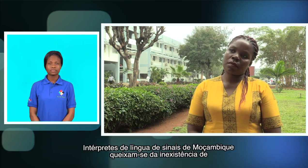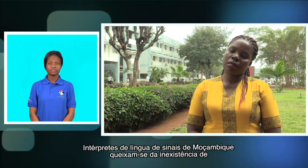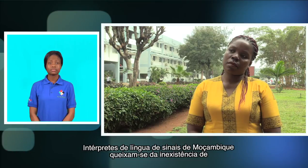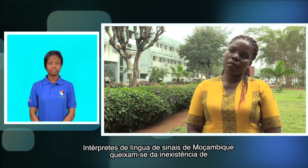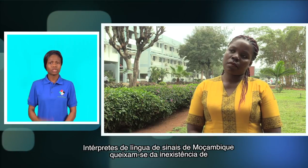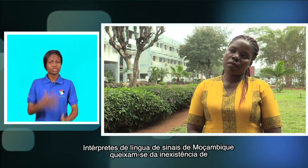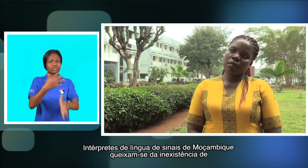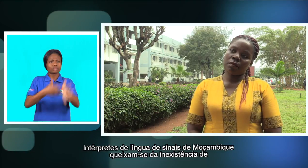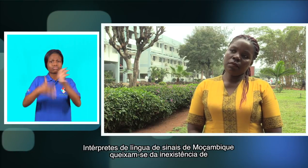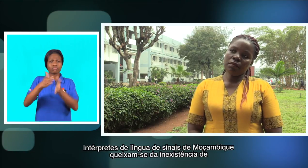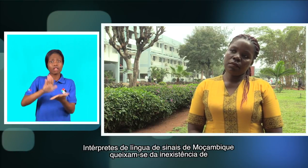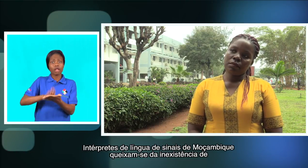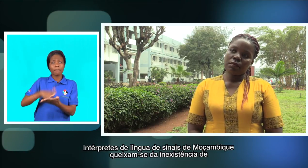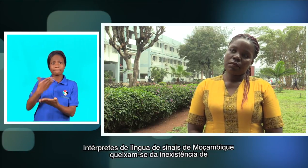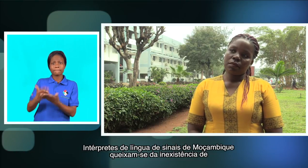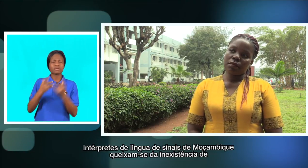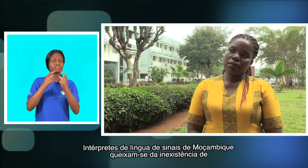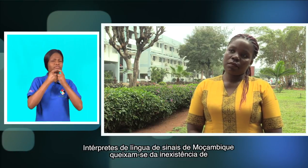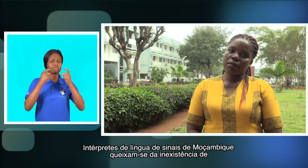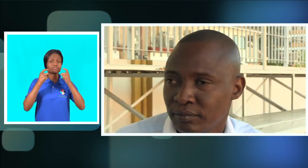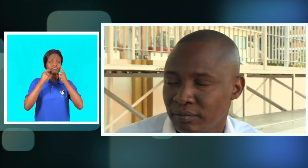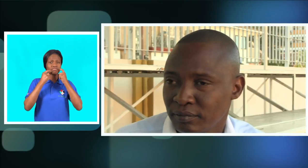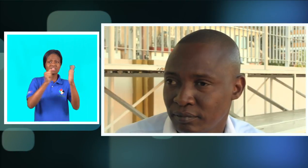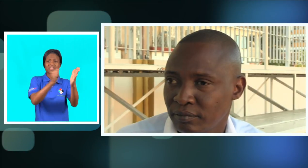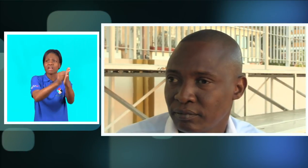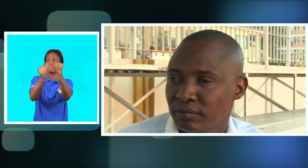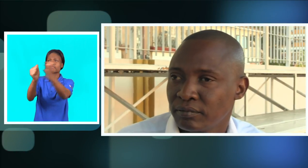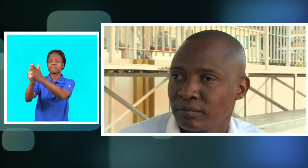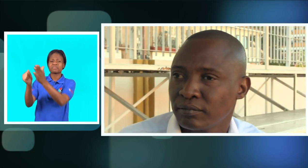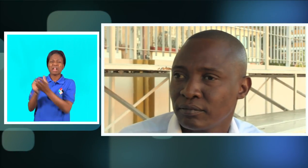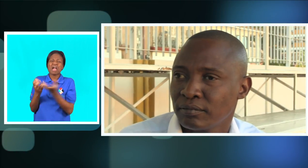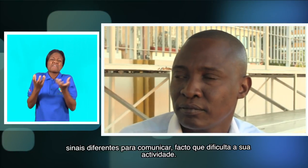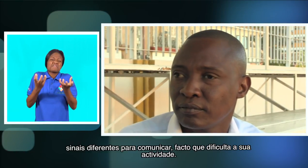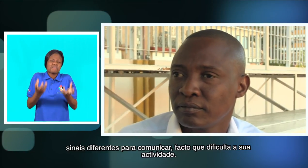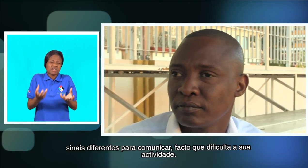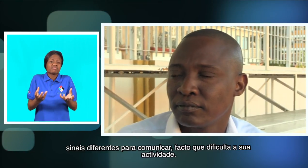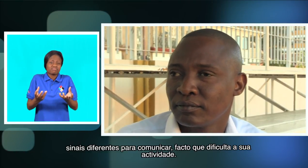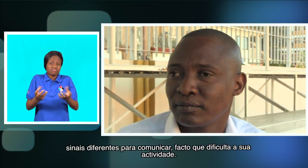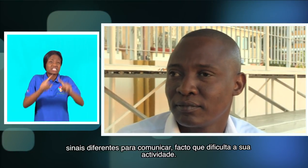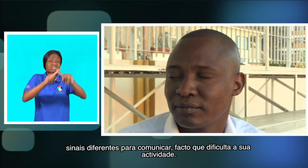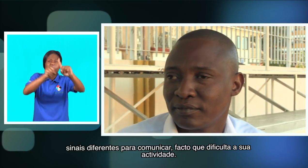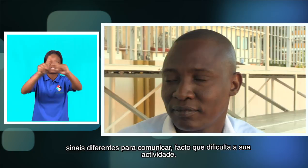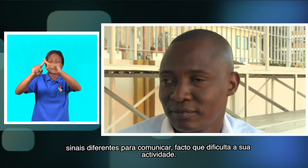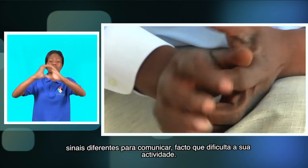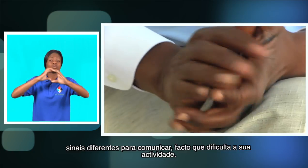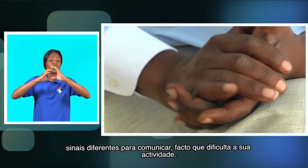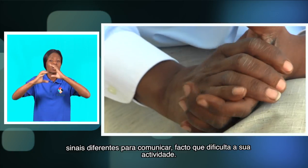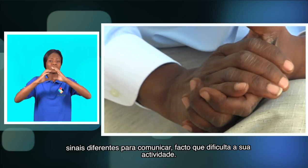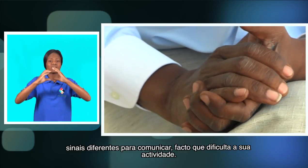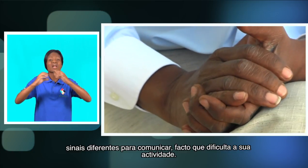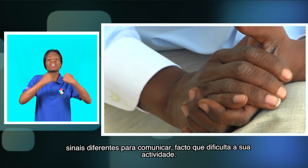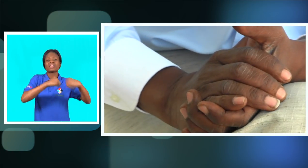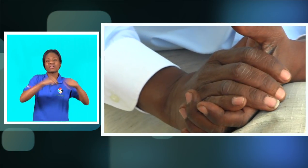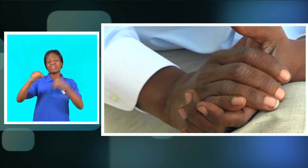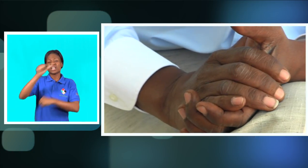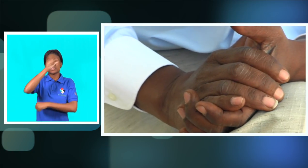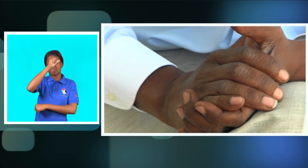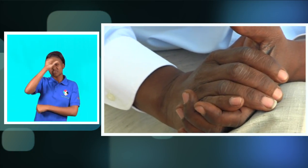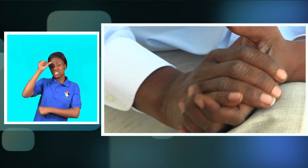Intérpretes de línguas de sinais em Moçambique queixam-se da inexistência de sinais diferentes para comunicar, fato que dificulta a sua